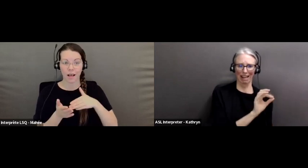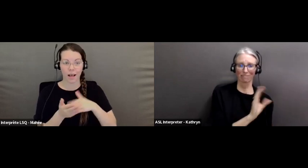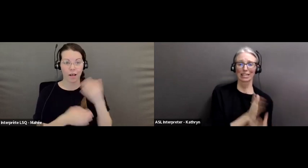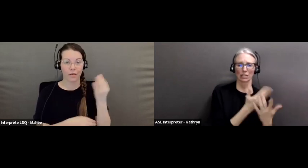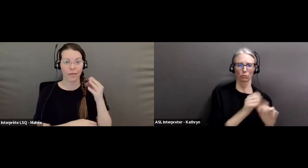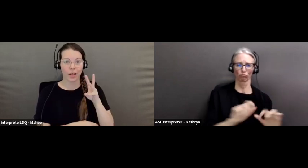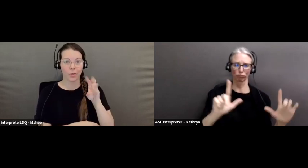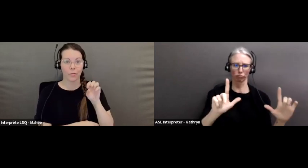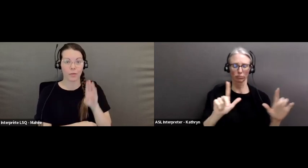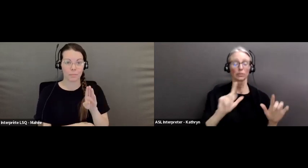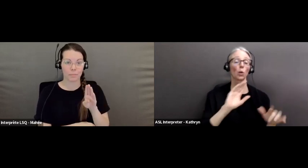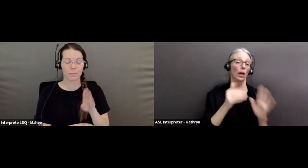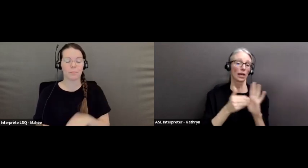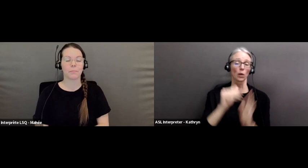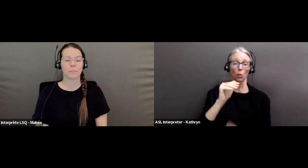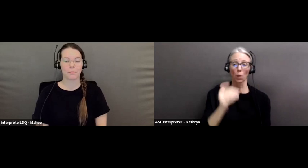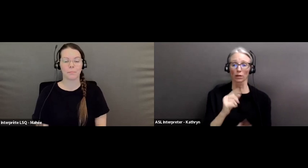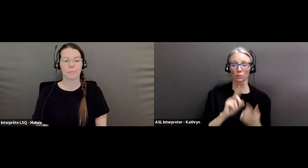webinaire.